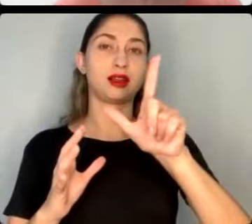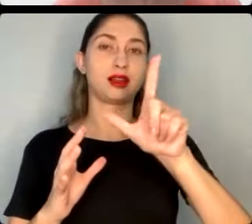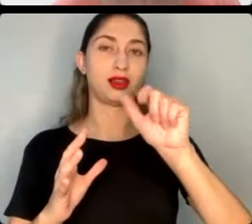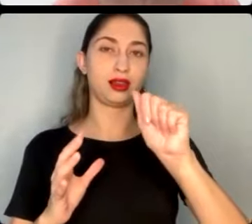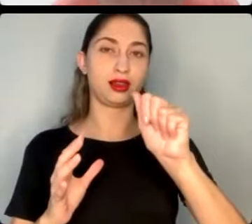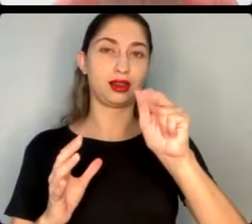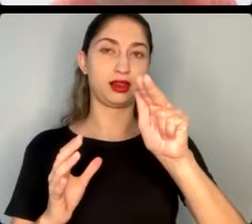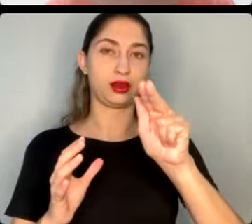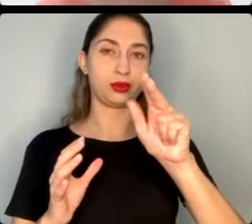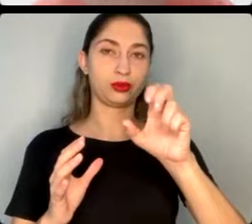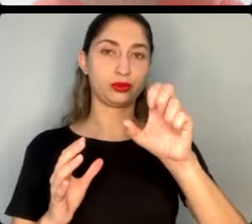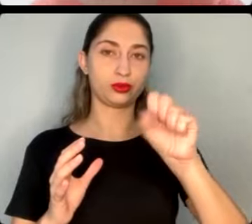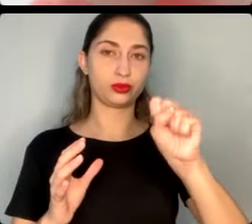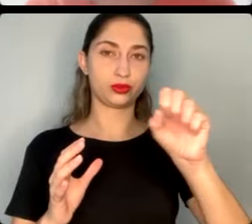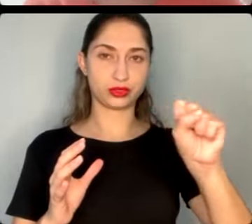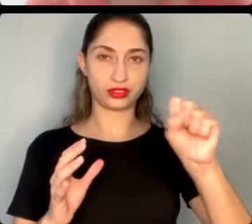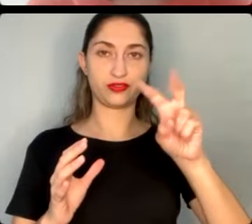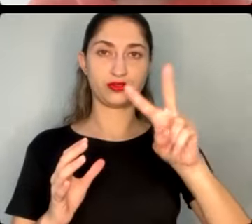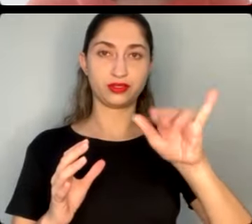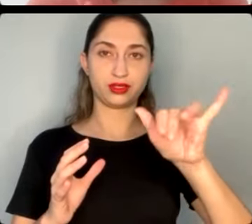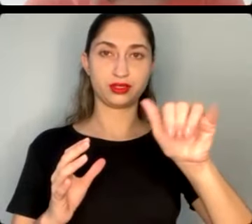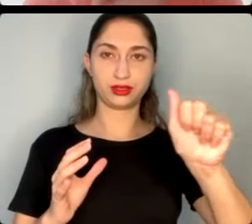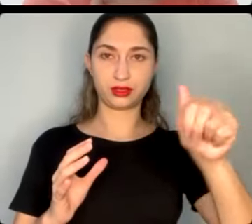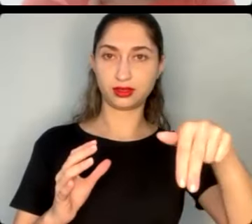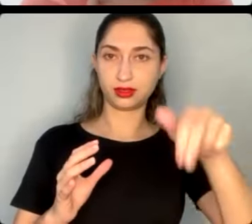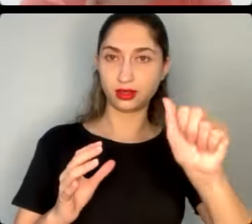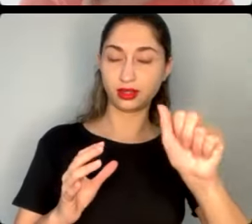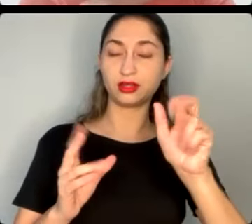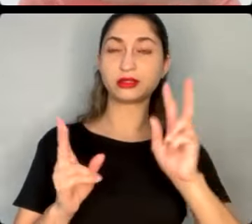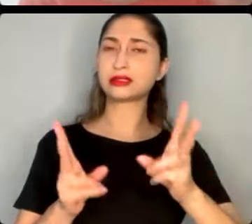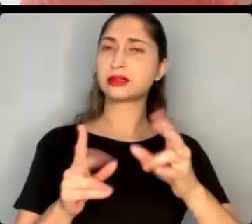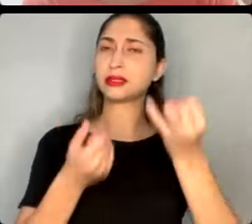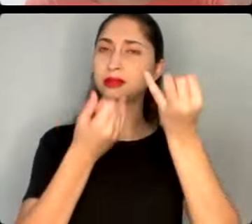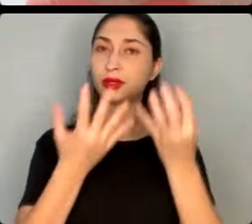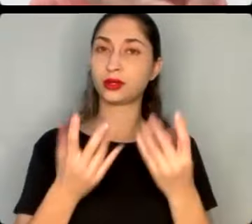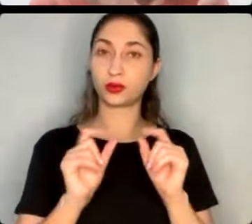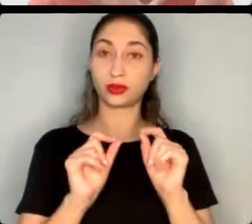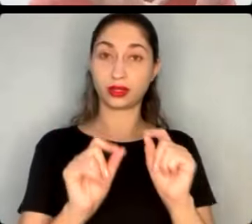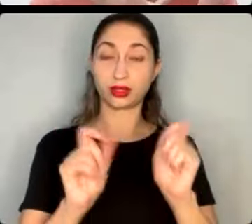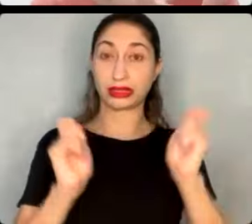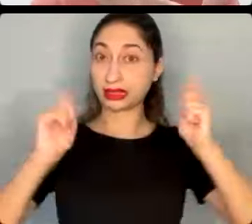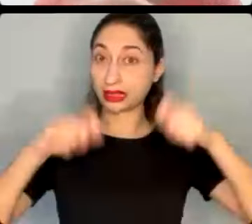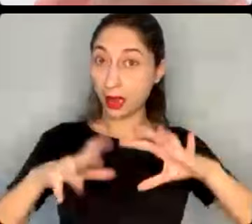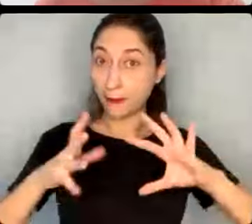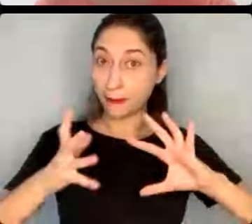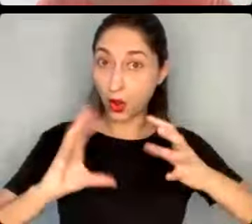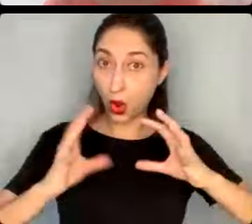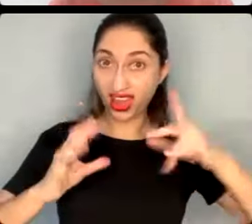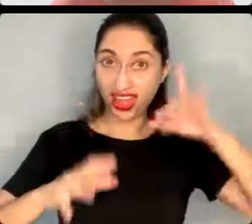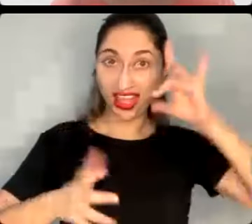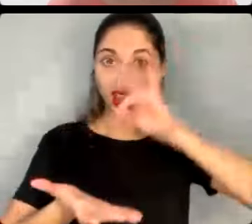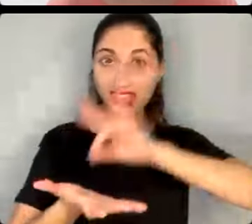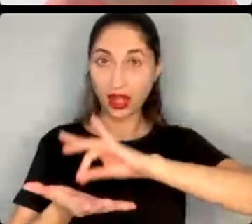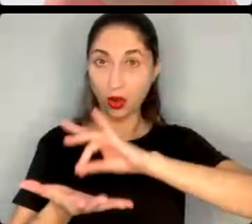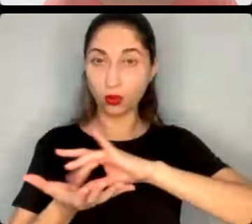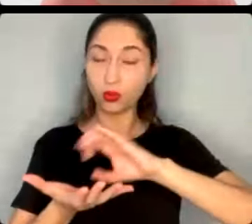nós esse trabalho que você pode ter uma bola real ou uma